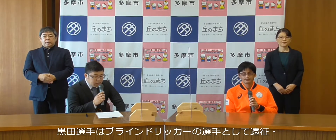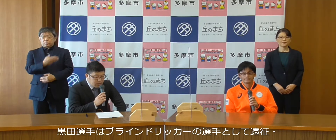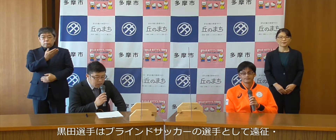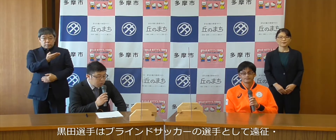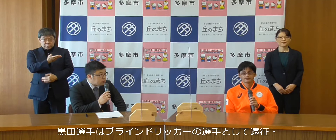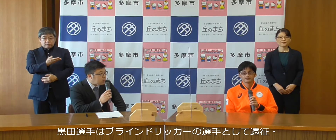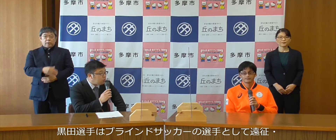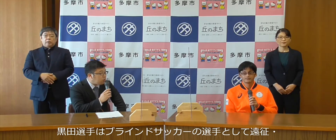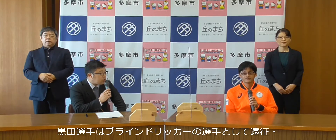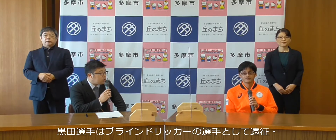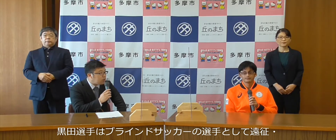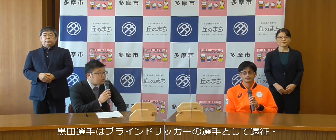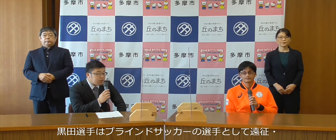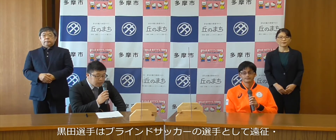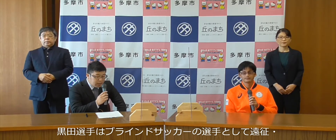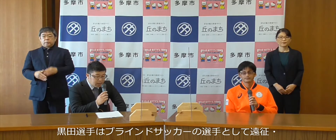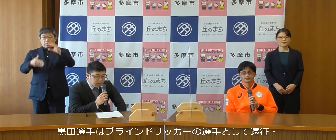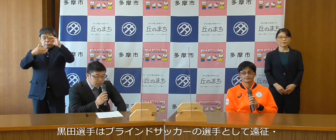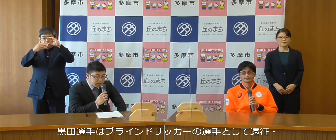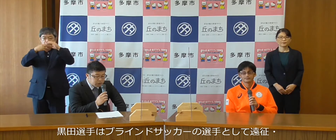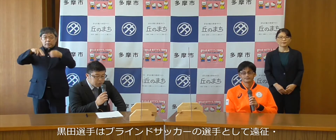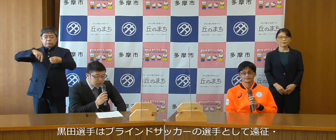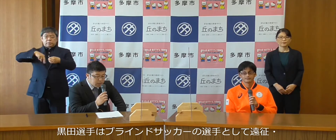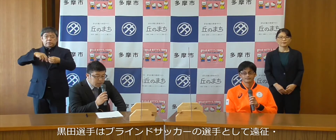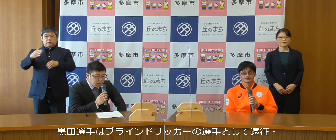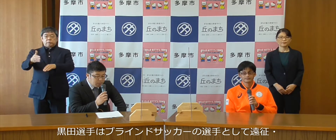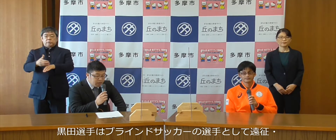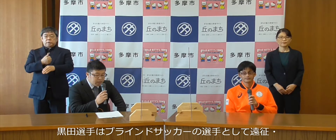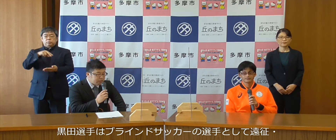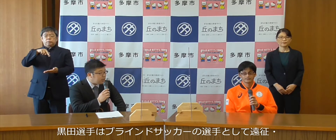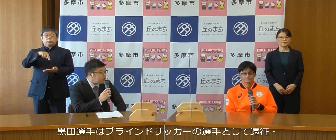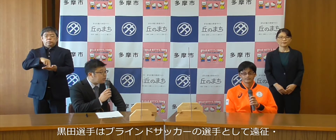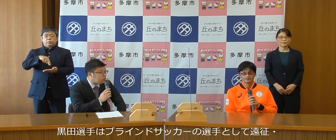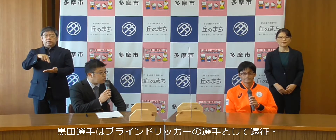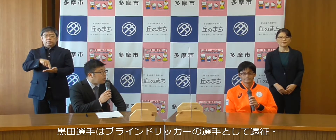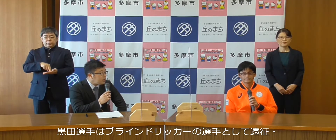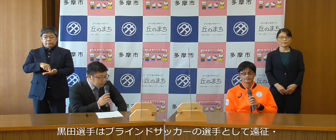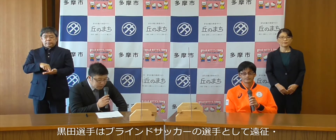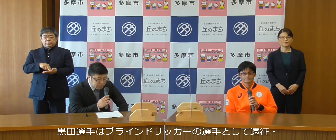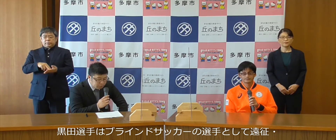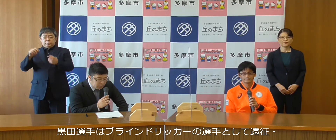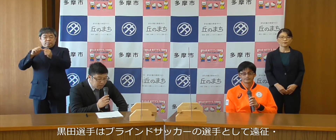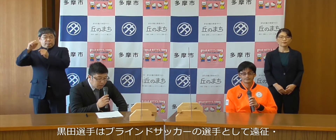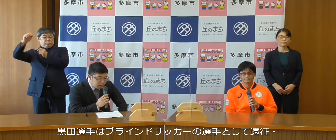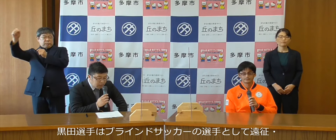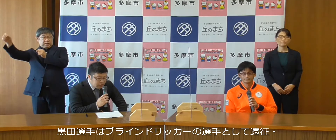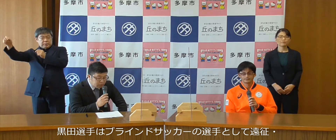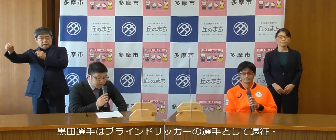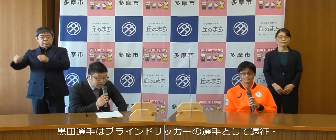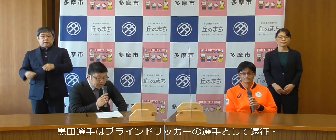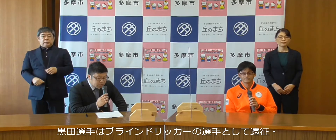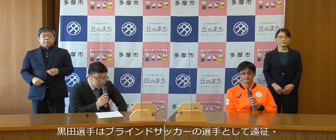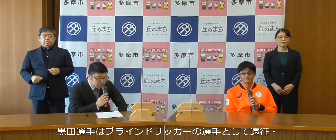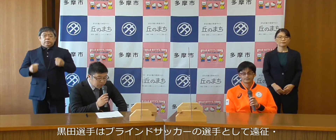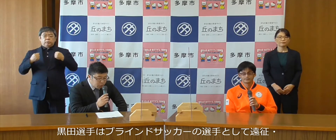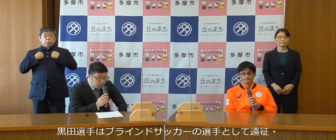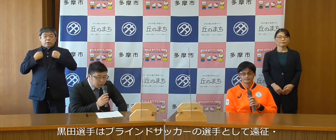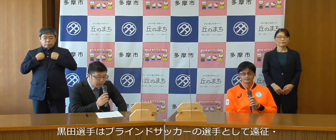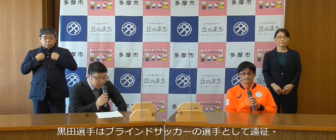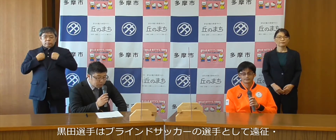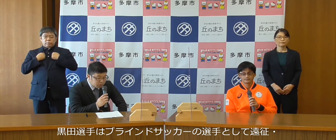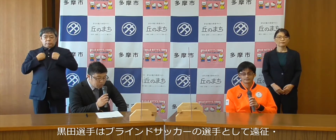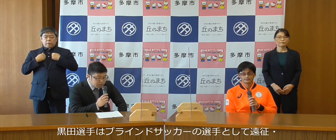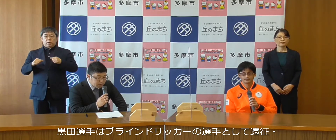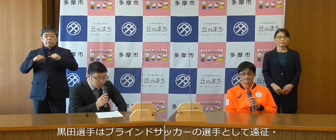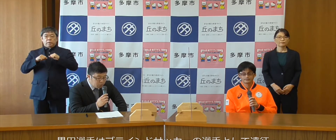ですね、もちろんブラインドサッカーの選手として、遠征であったりトレーニングであったりとか、されているのも多い